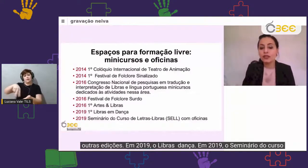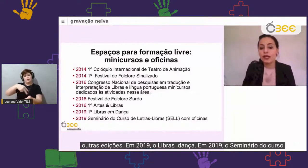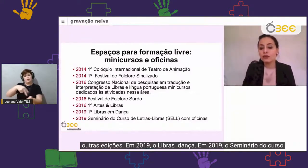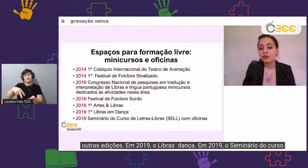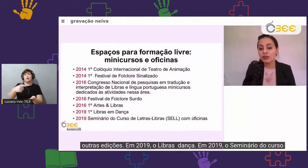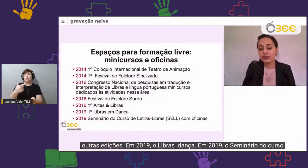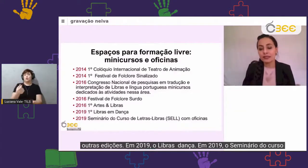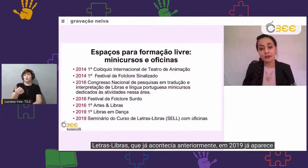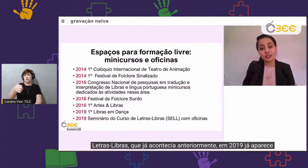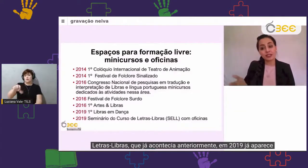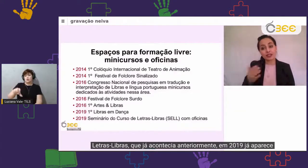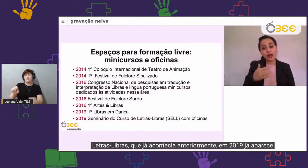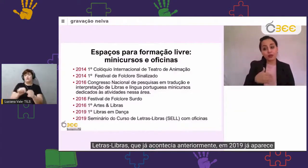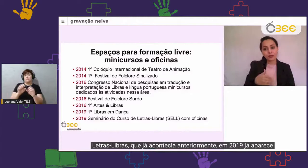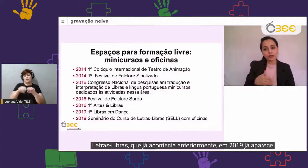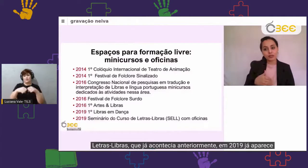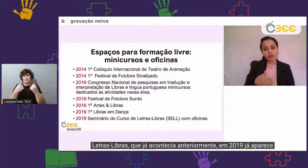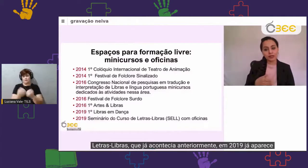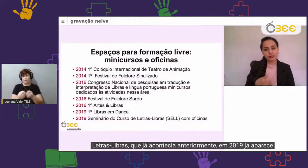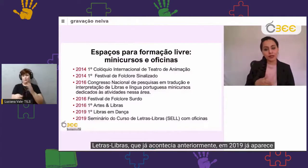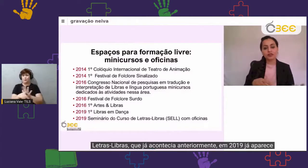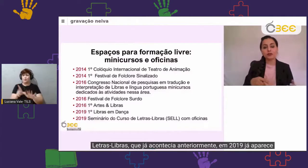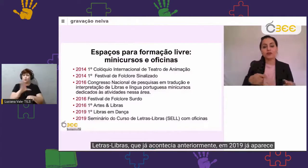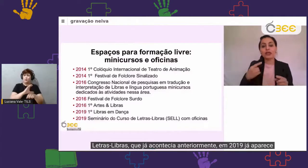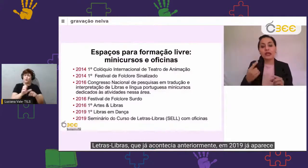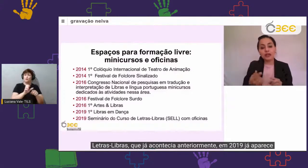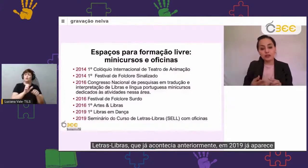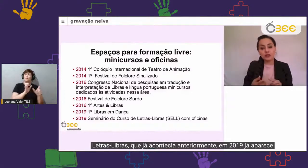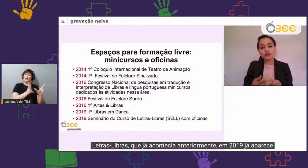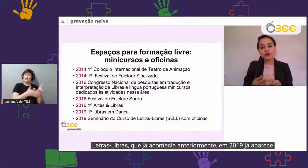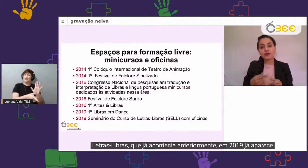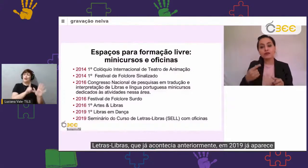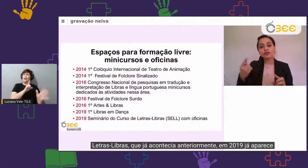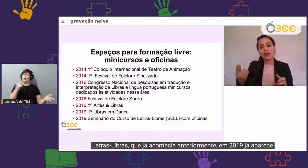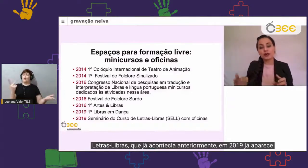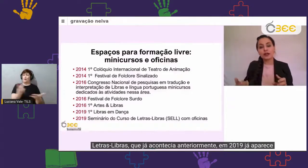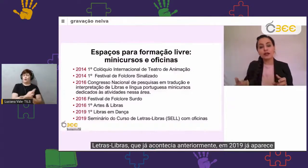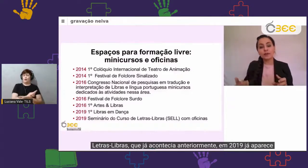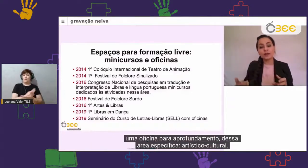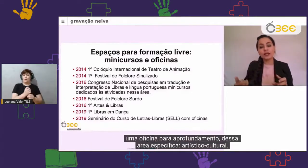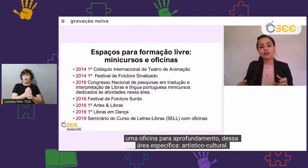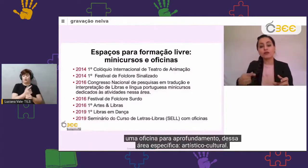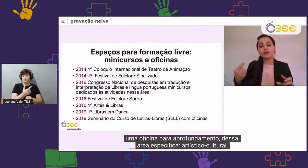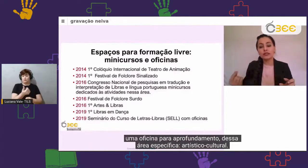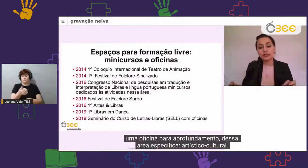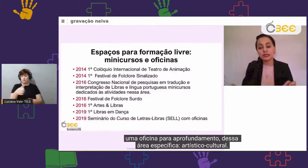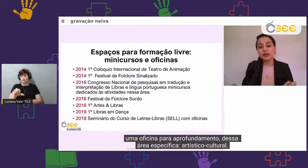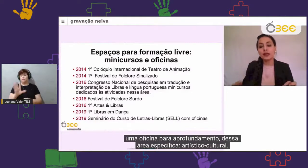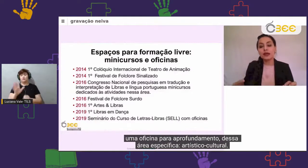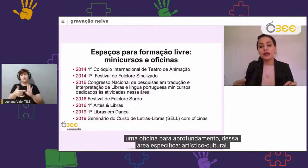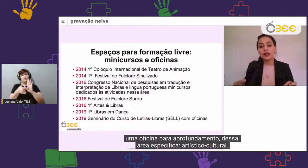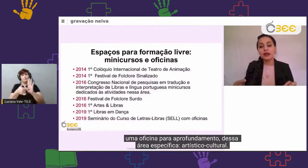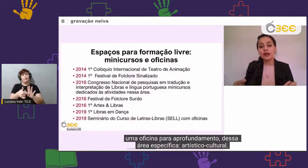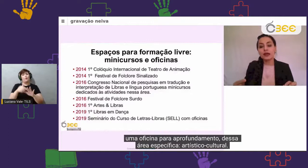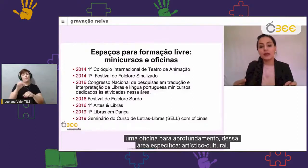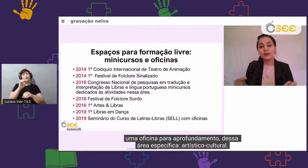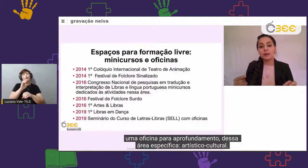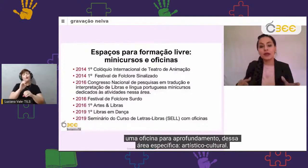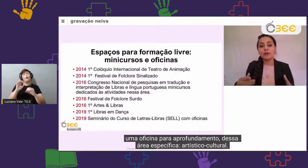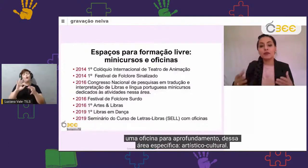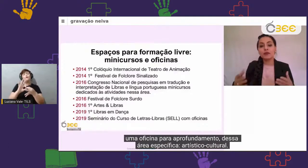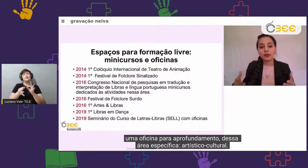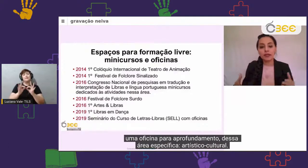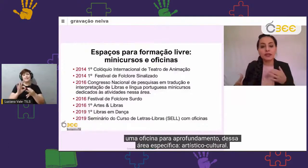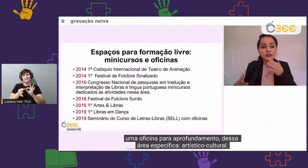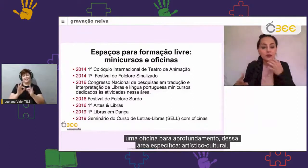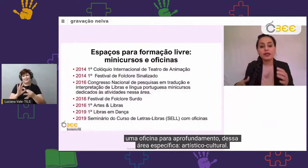o Seminário do Curso de Letras Libras, que já acontecia anteriormente. Em 2019, já aparece uma oficina